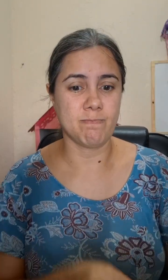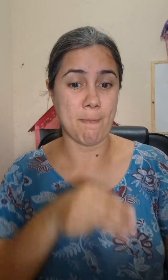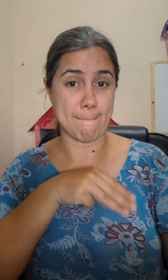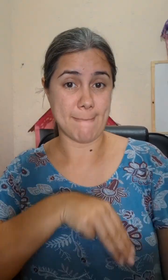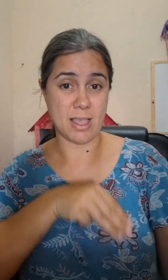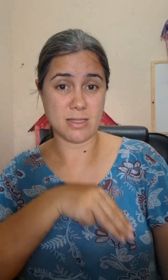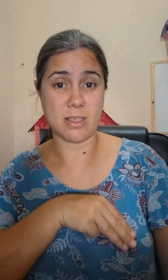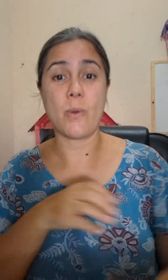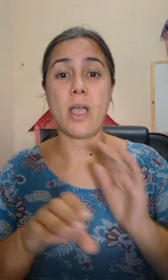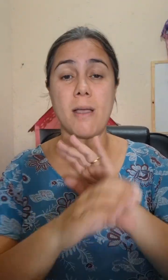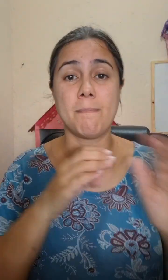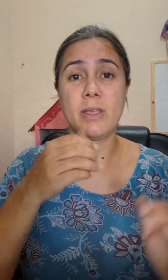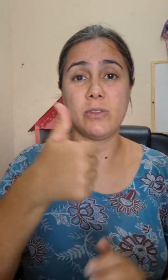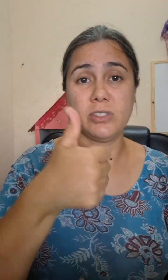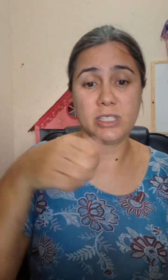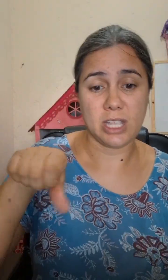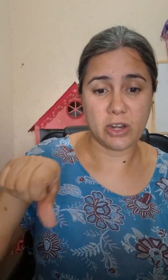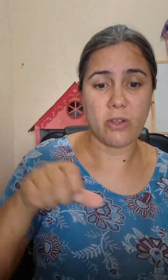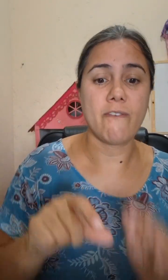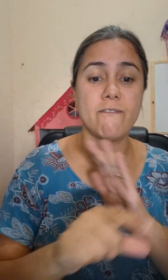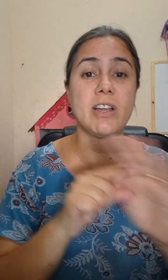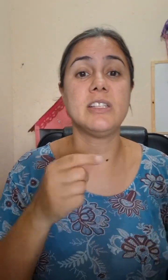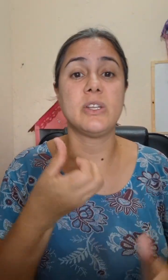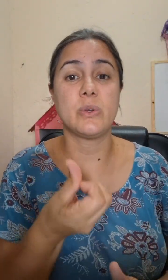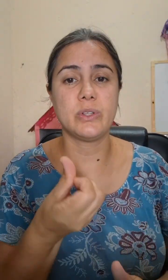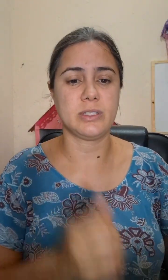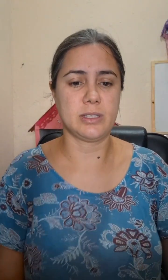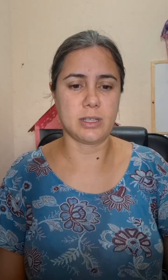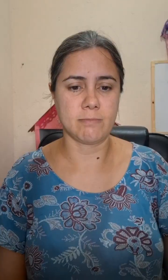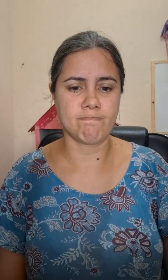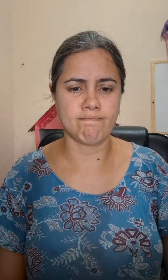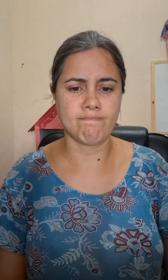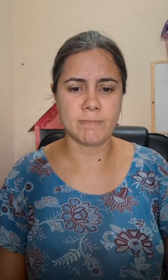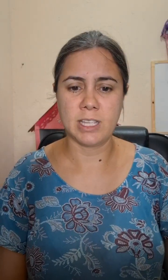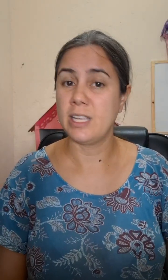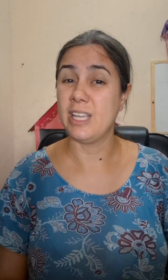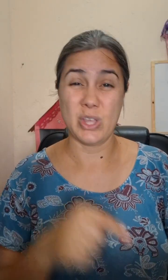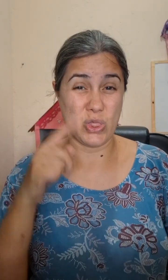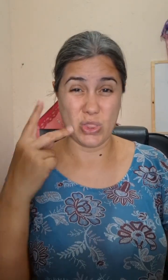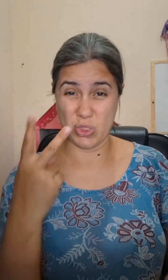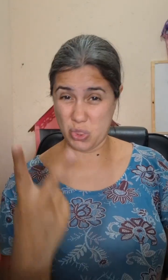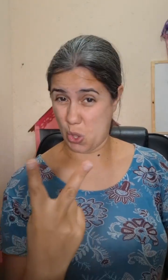modo que os dois não são mais um, não são mais dois, mas uma só carne.